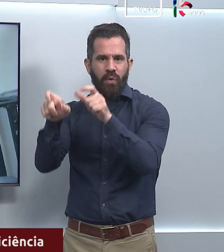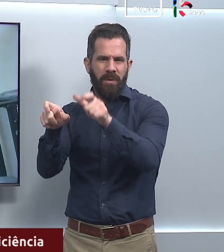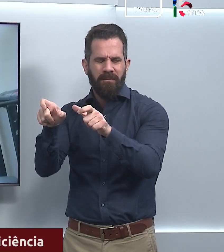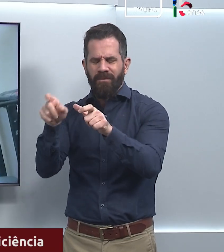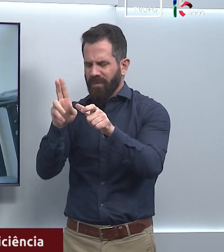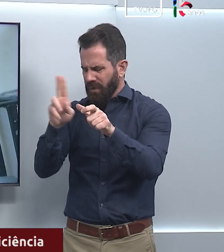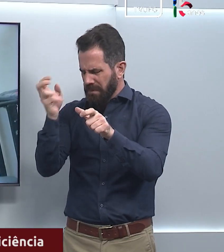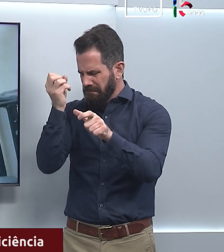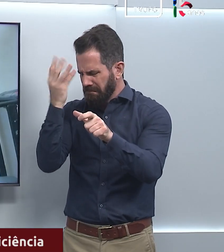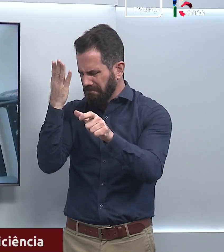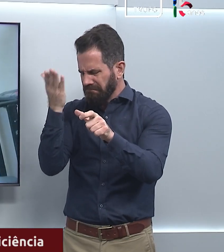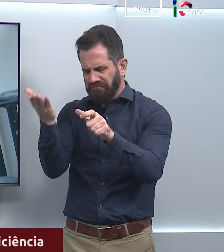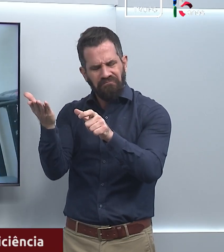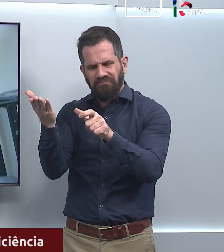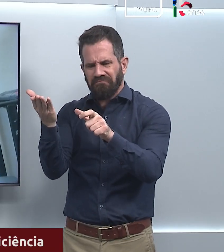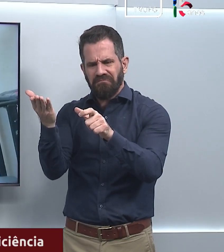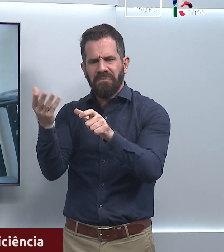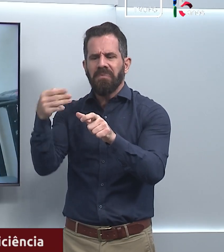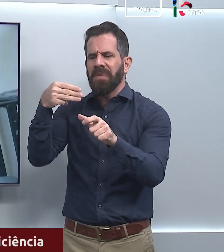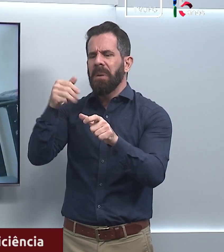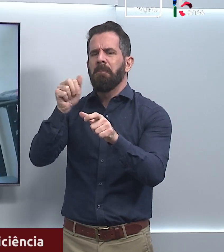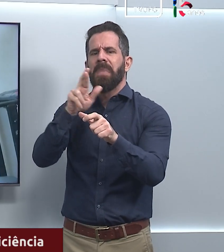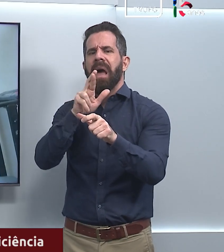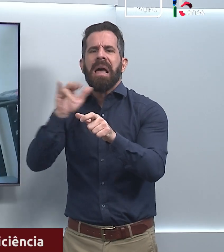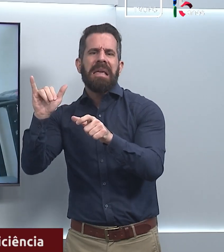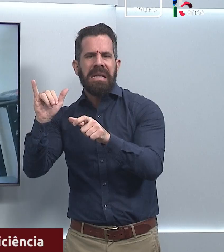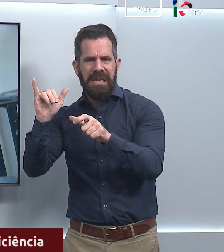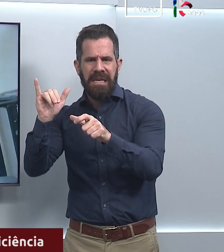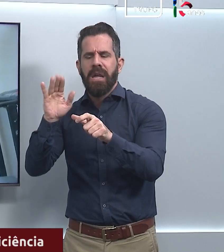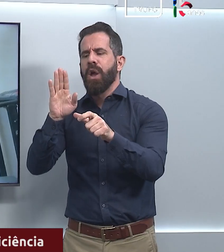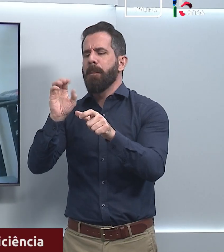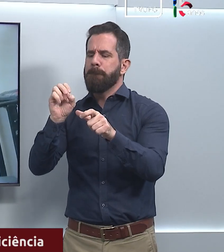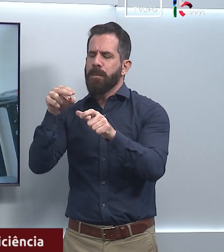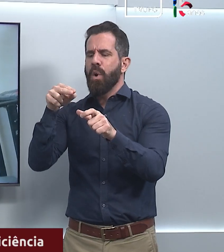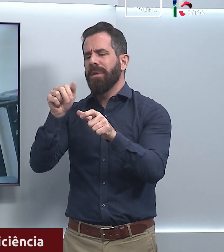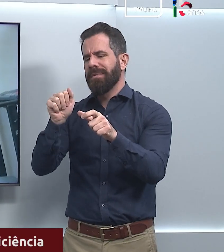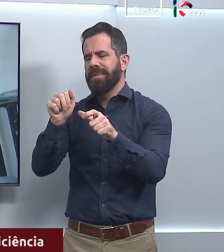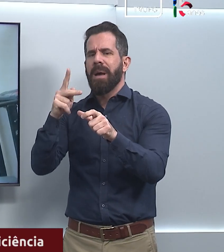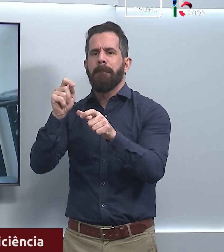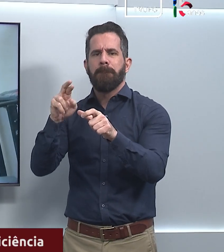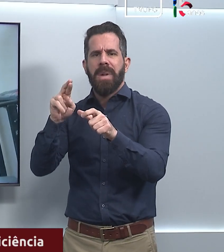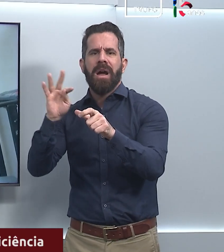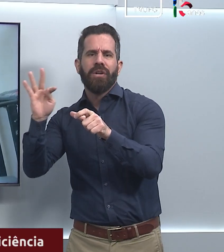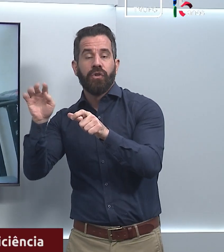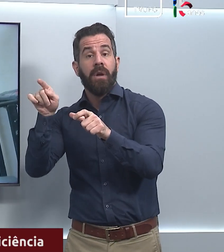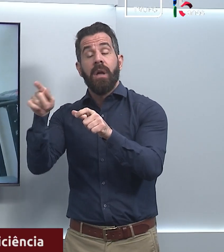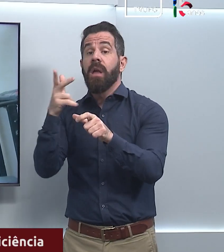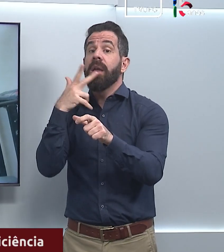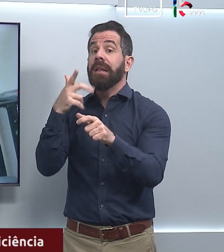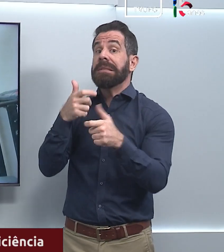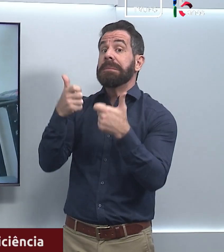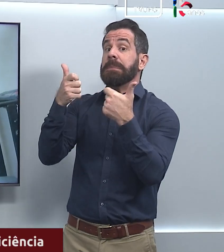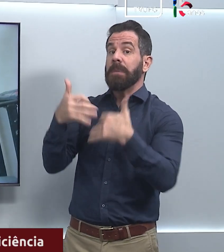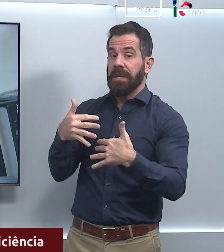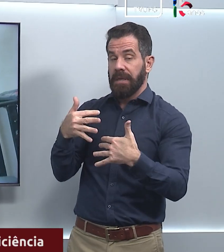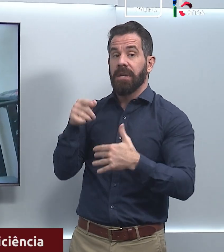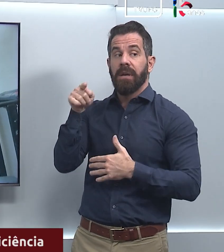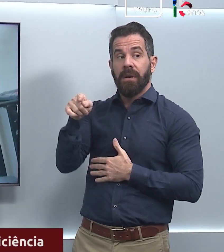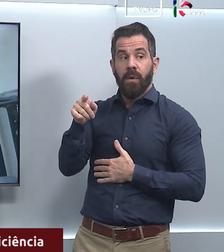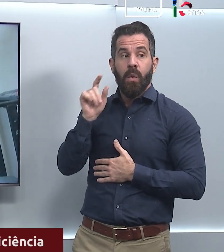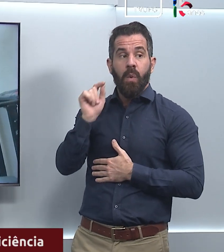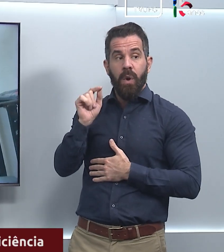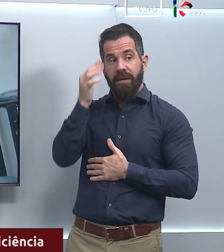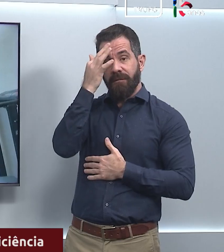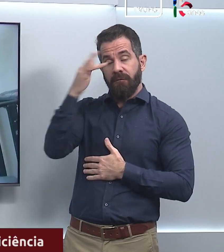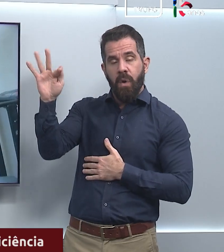Me fugiu agora o nome, Marie Bonaparte. Então, ele fala assim, Marie, o que quer uma